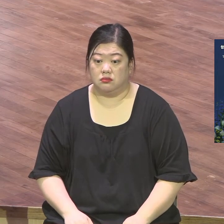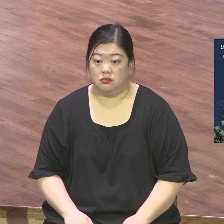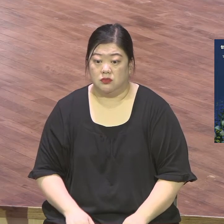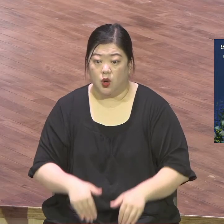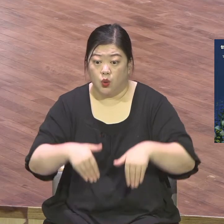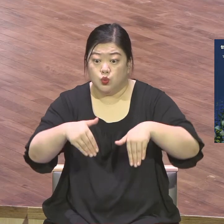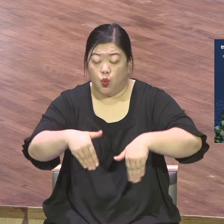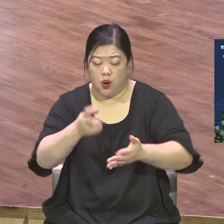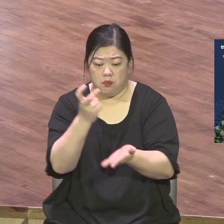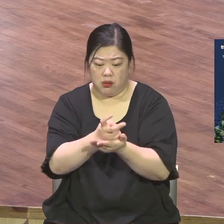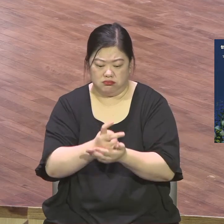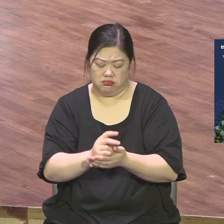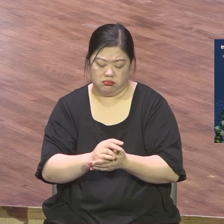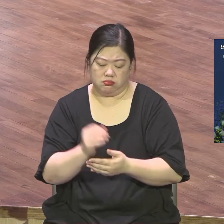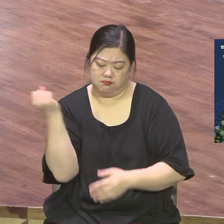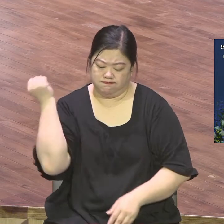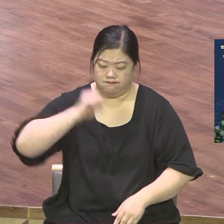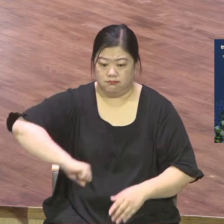제도를.